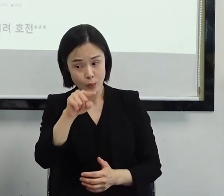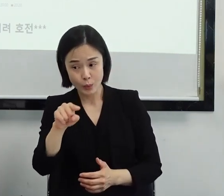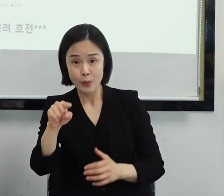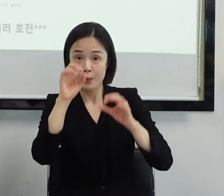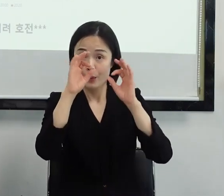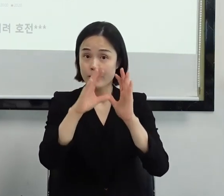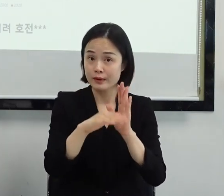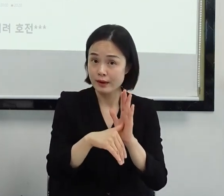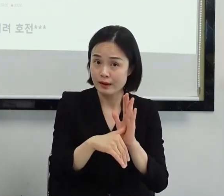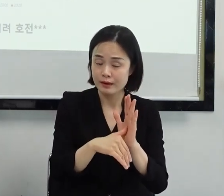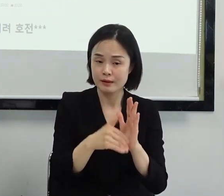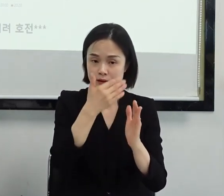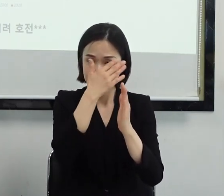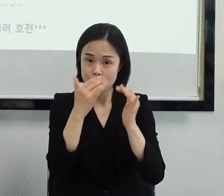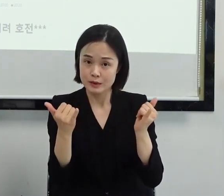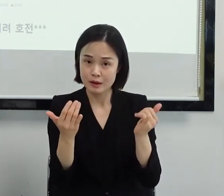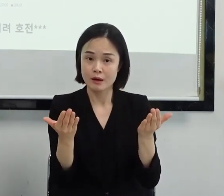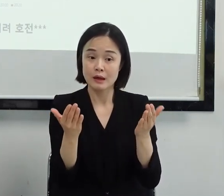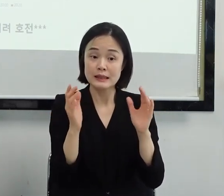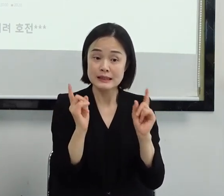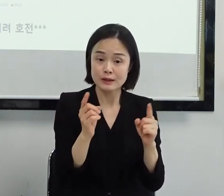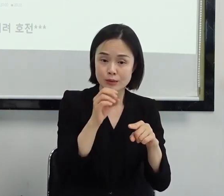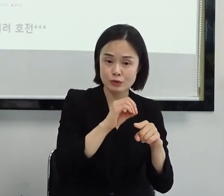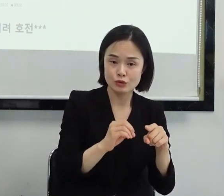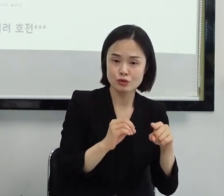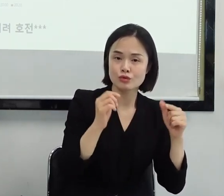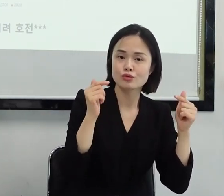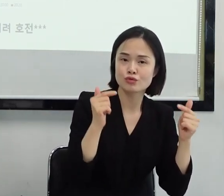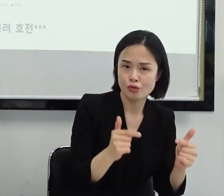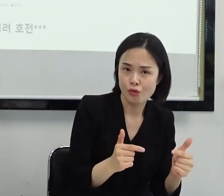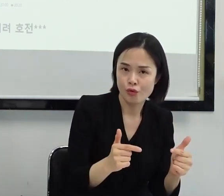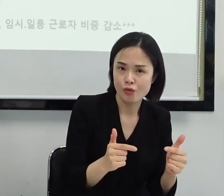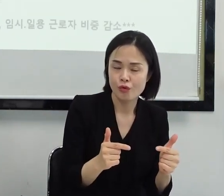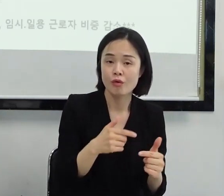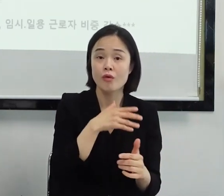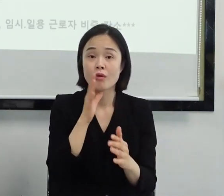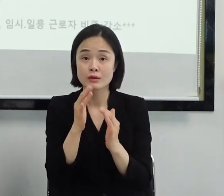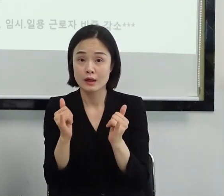줄었고 60세 이상의 노령층의 실업률은 지금 늘었습니다.